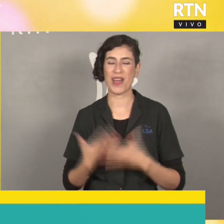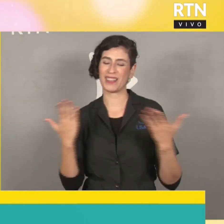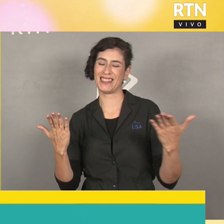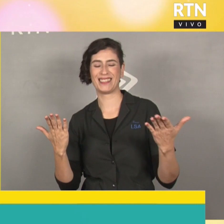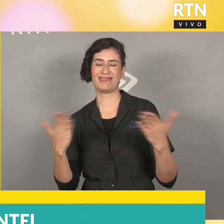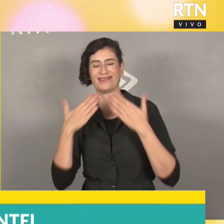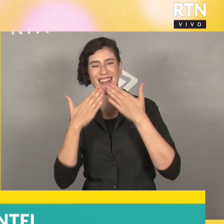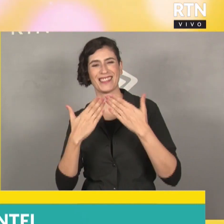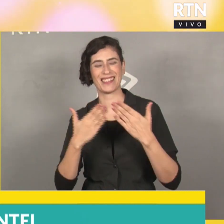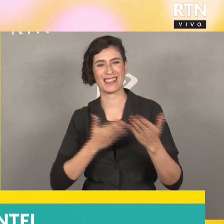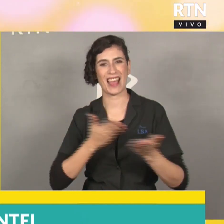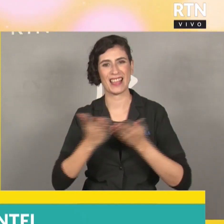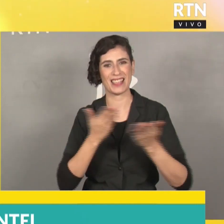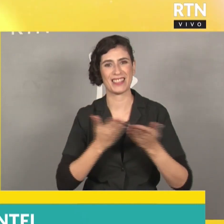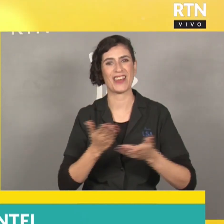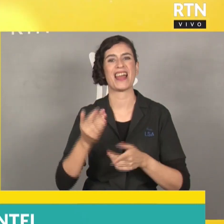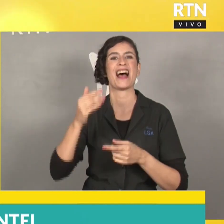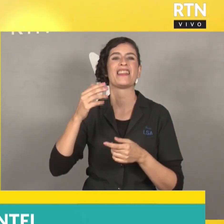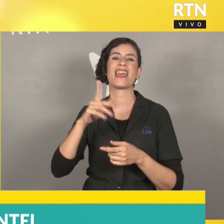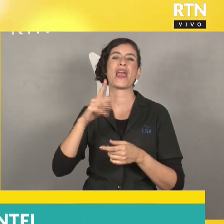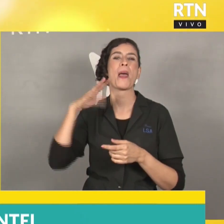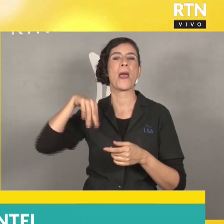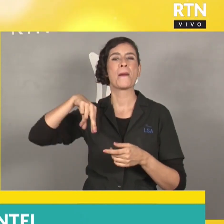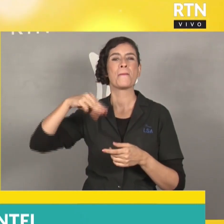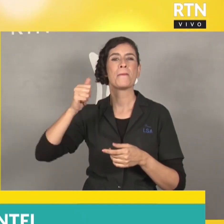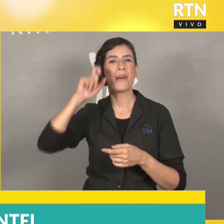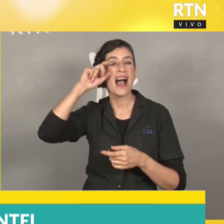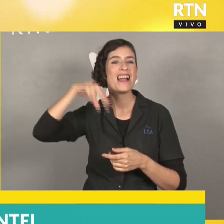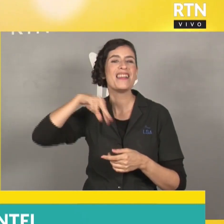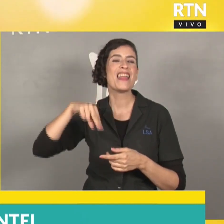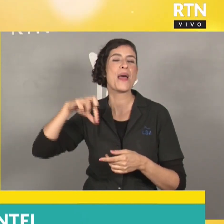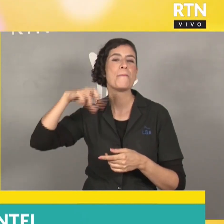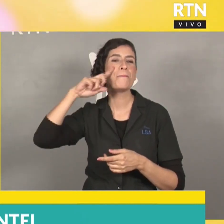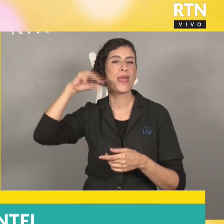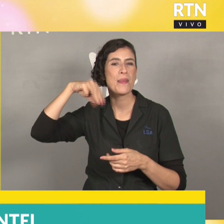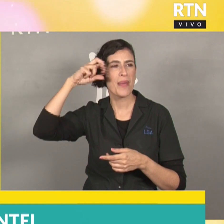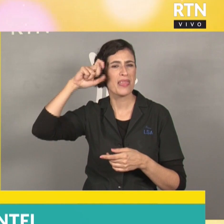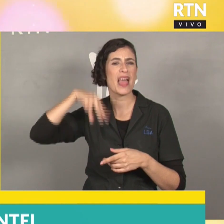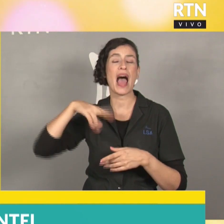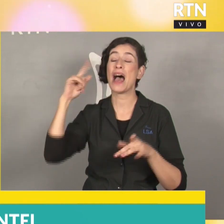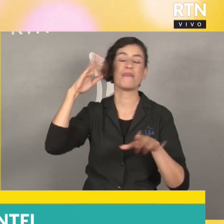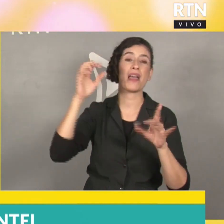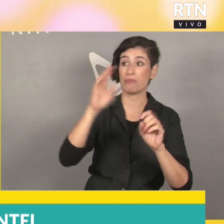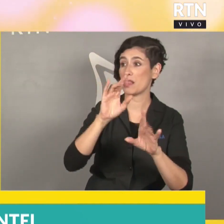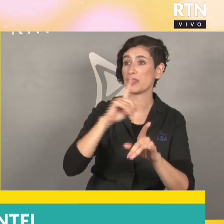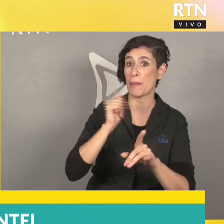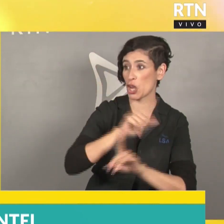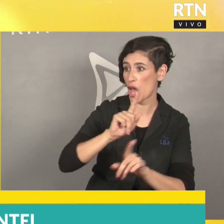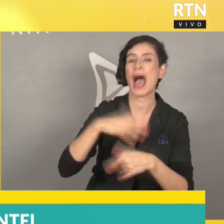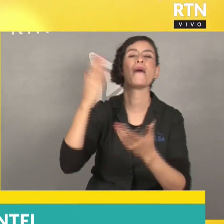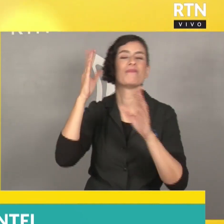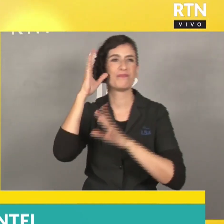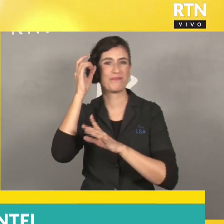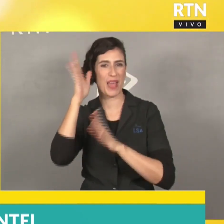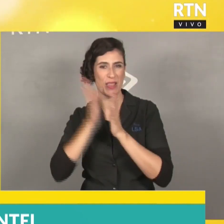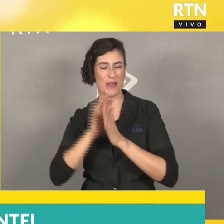la asesoría de Tamara Pimentel. No, perdón, me equivoqué. No, es Malén Pimentel.